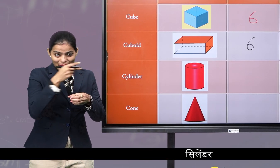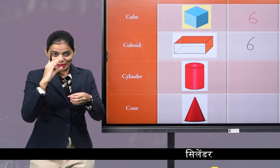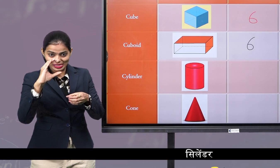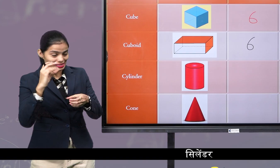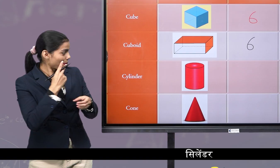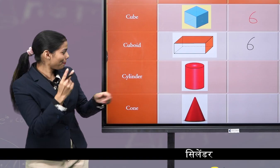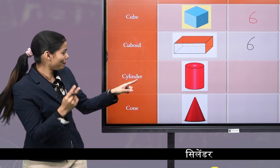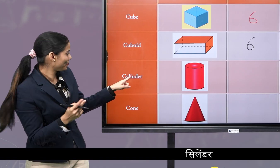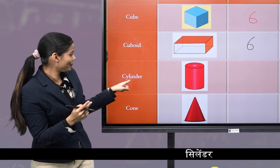सिलेंडर